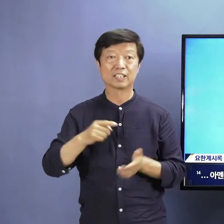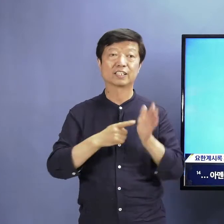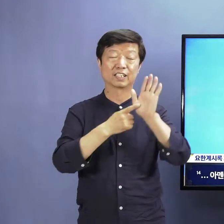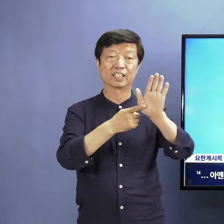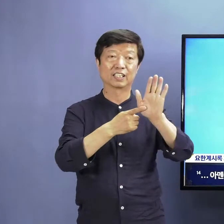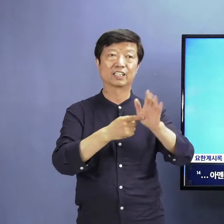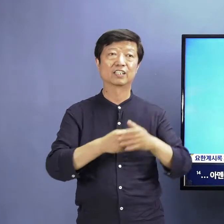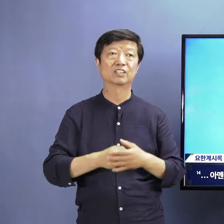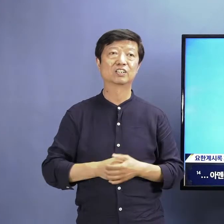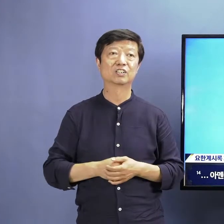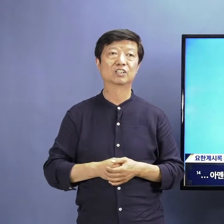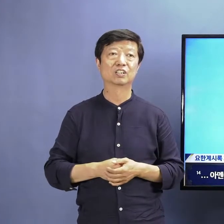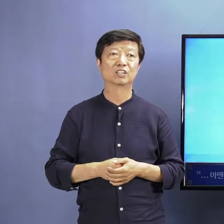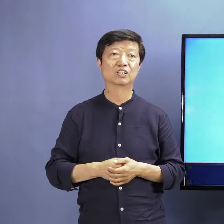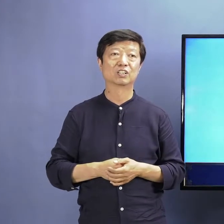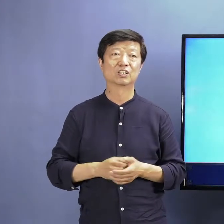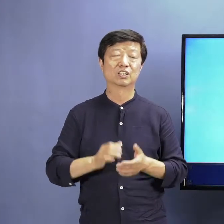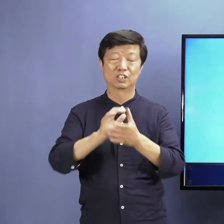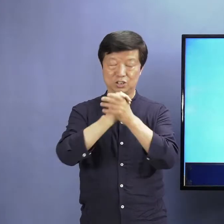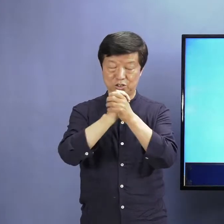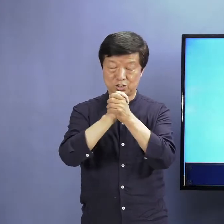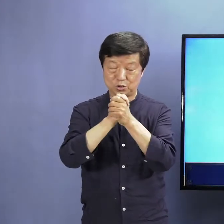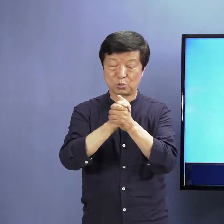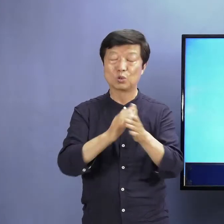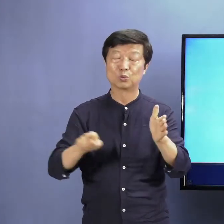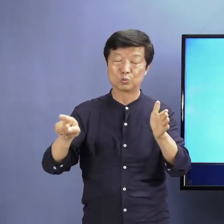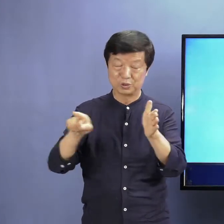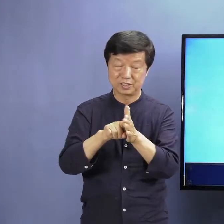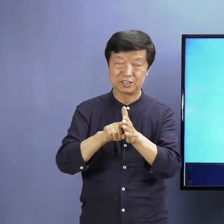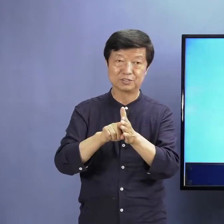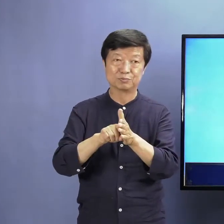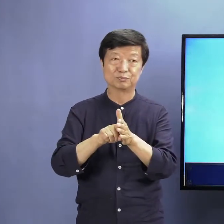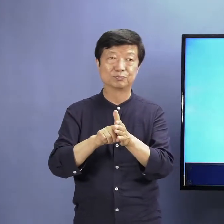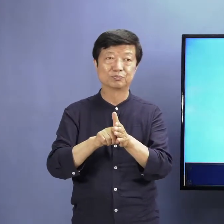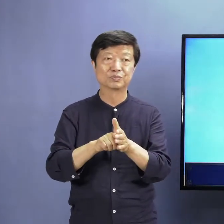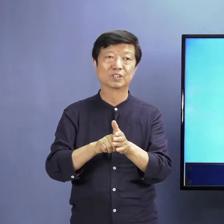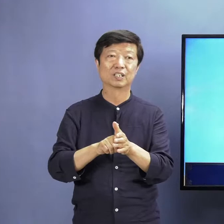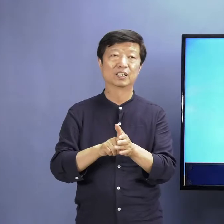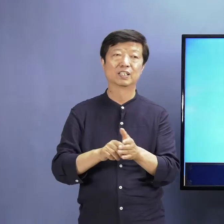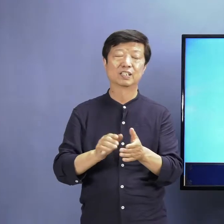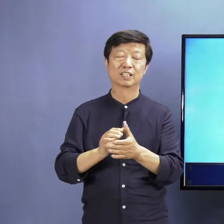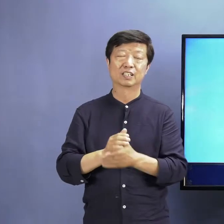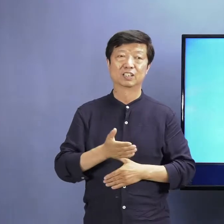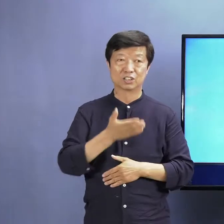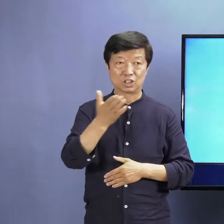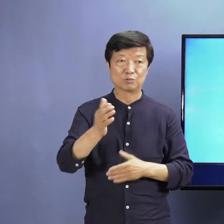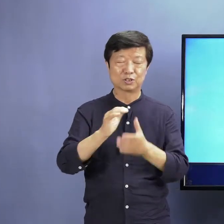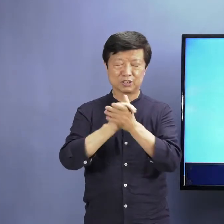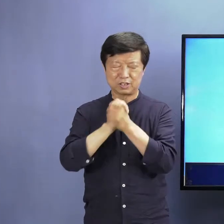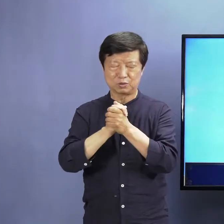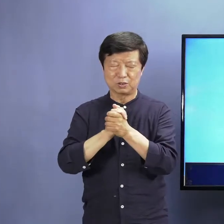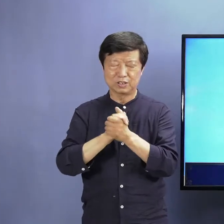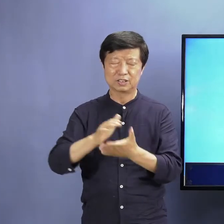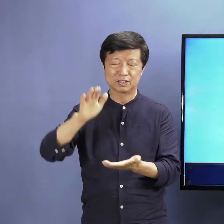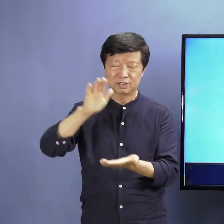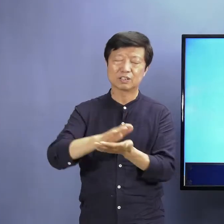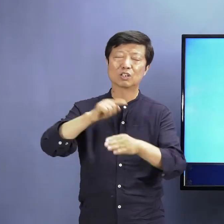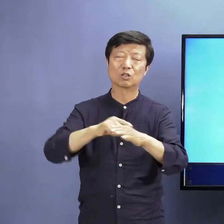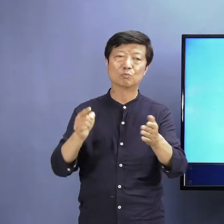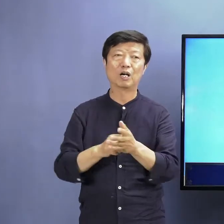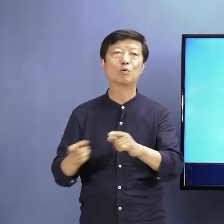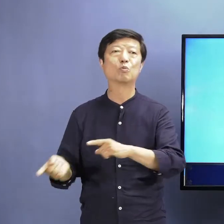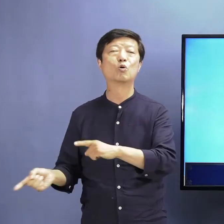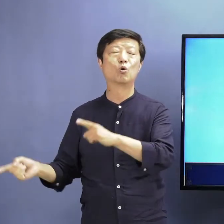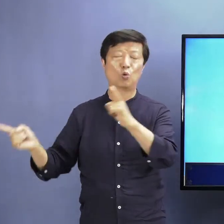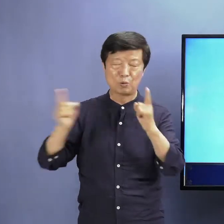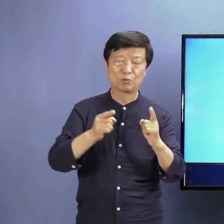아니라 기도를 위해서 강조합니다. 정말 주님 앞에 간구할 때 바로 그 기도의 열정을 회복하라고 그렇게 이야기를 하고